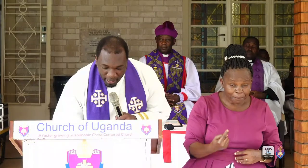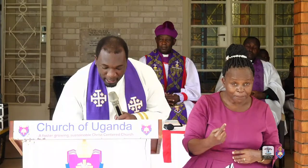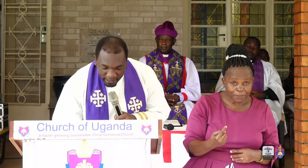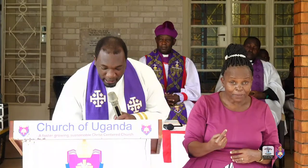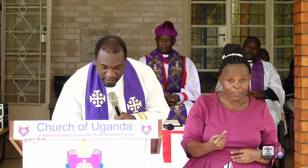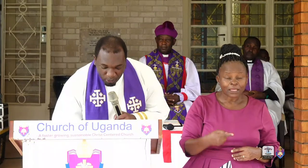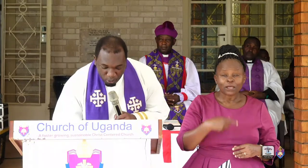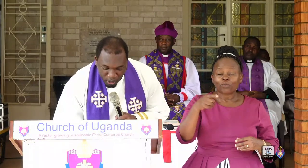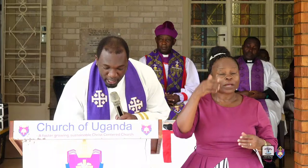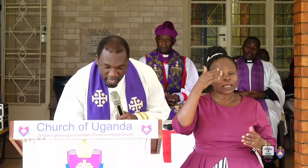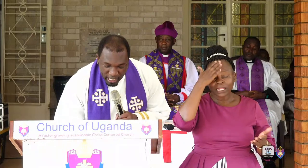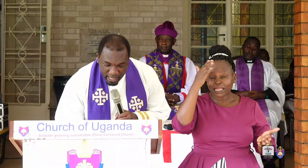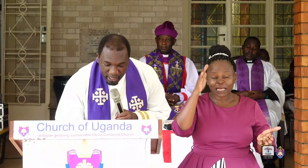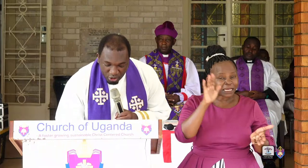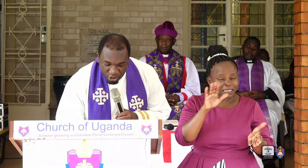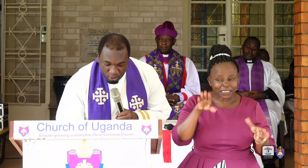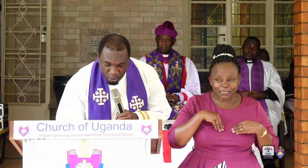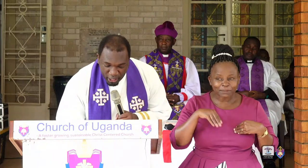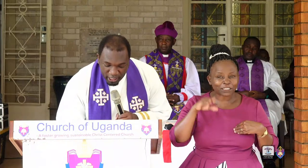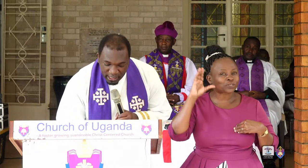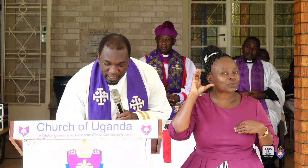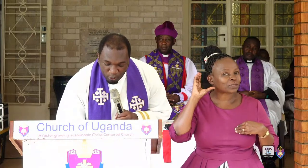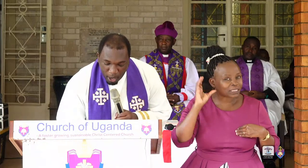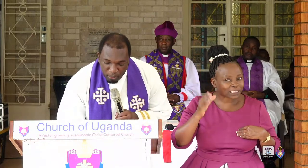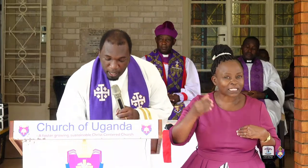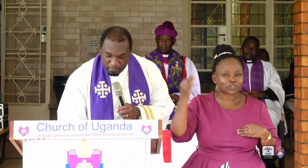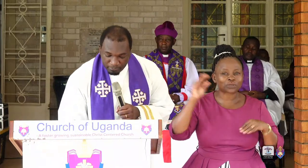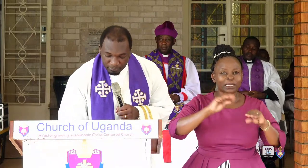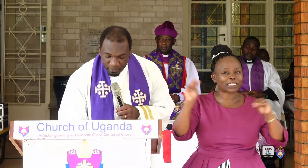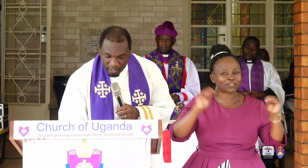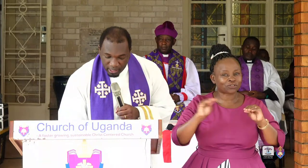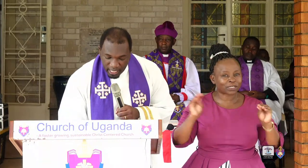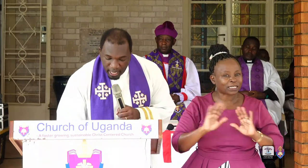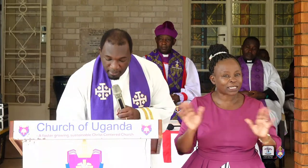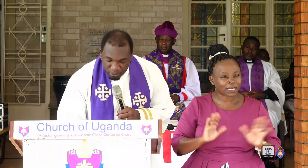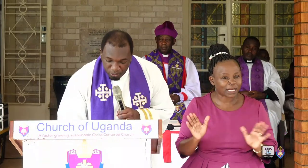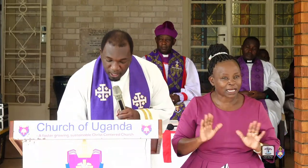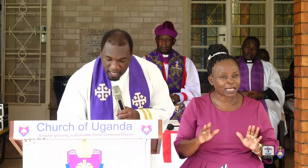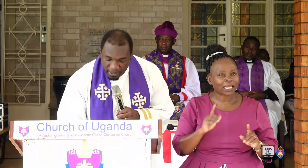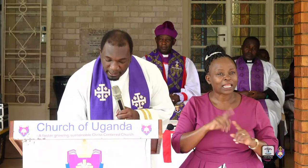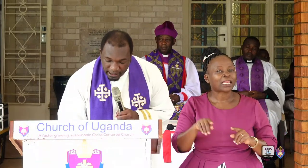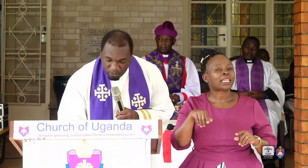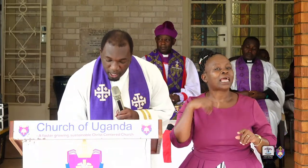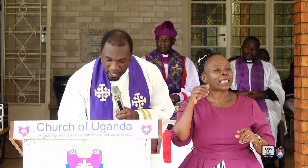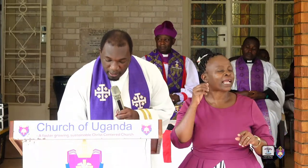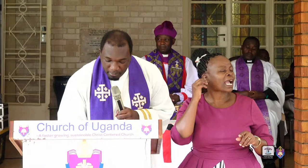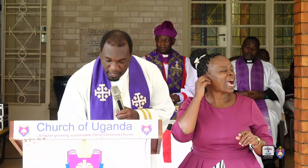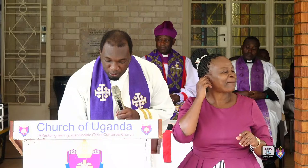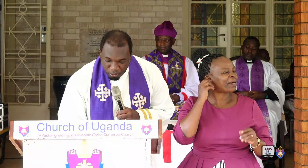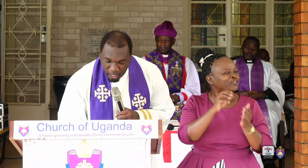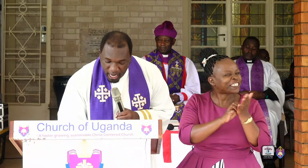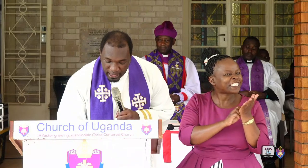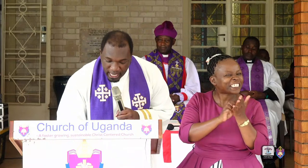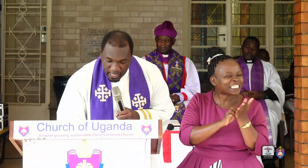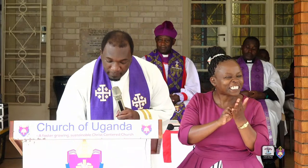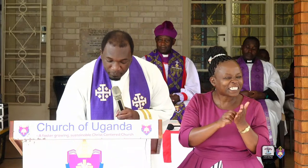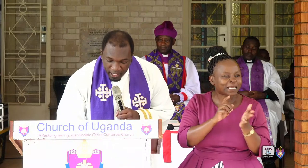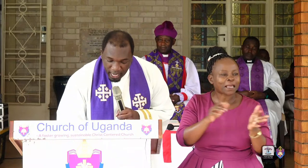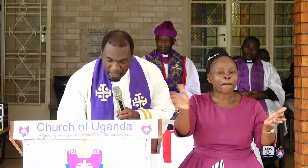lwe batakkiriza kuwulira kuyigiriza kwa bulamu. Naye amatu nga gabasiiwa,